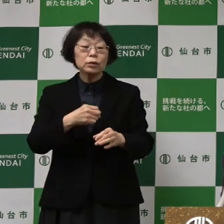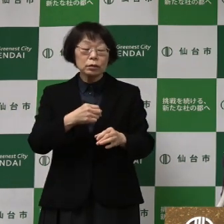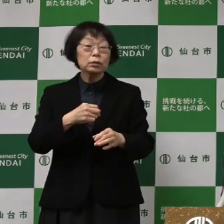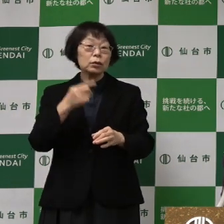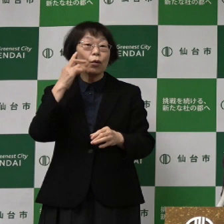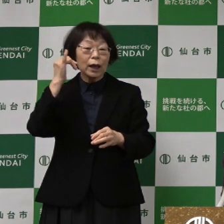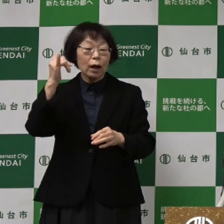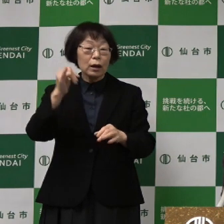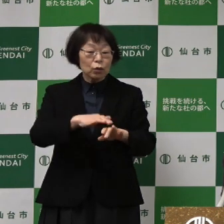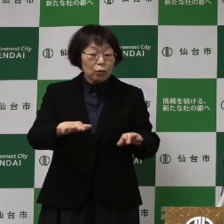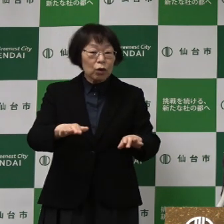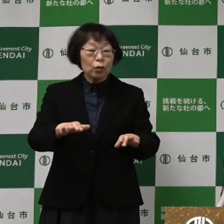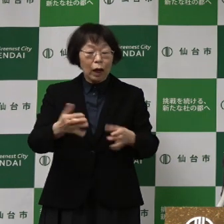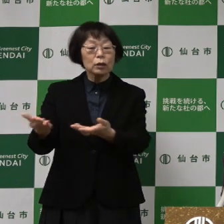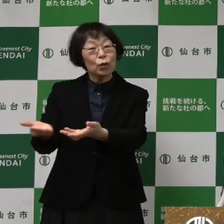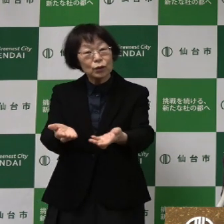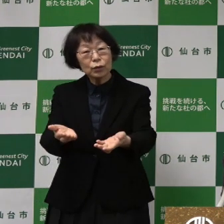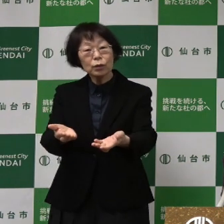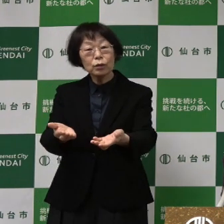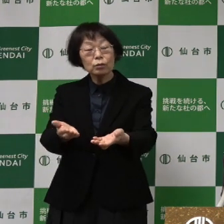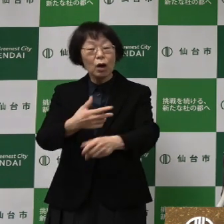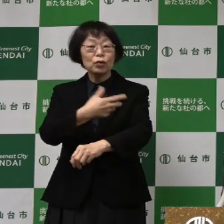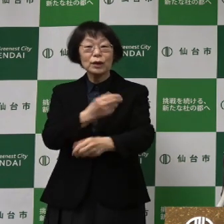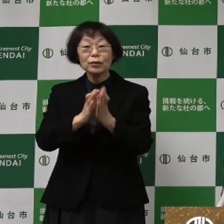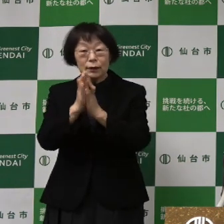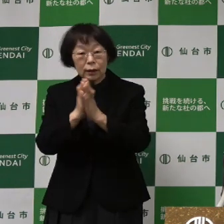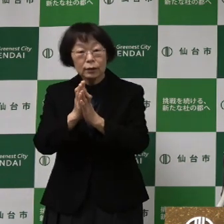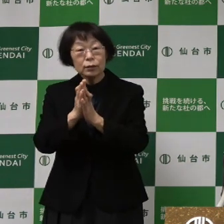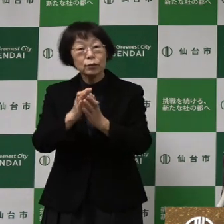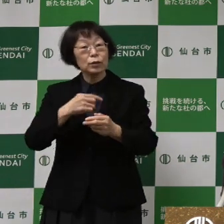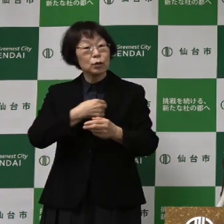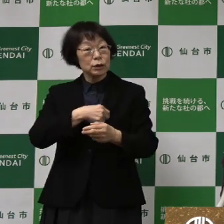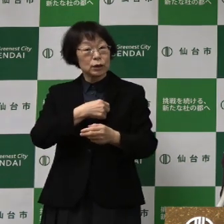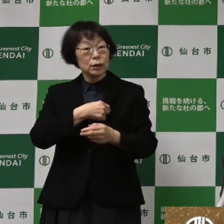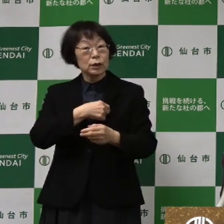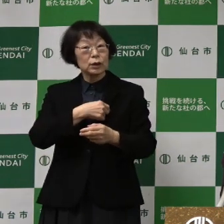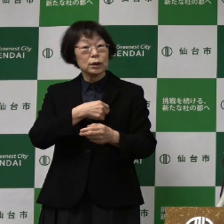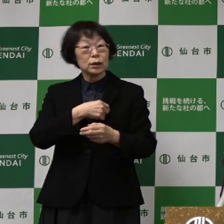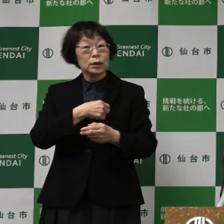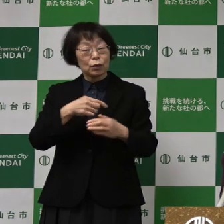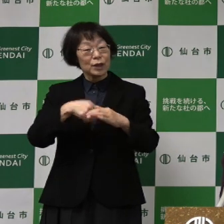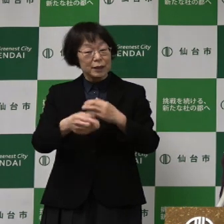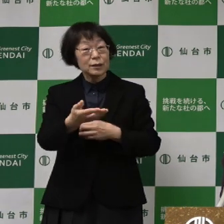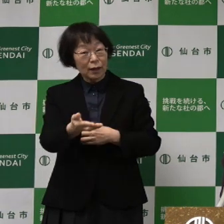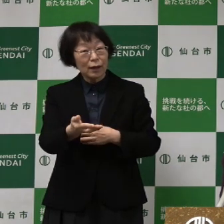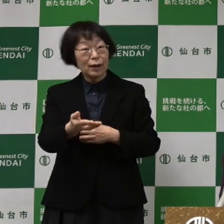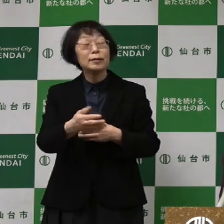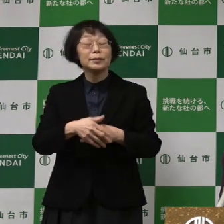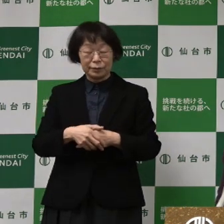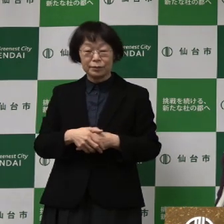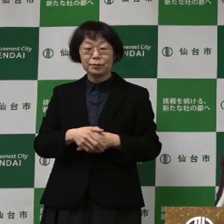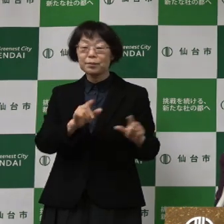方がいらっしゃればどんどん打ってほしいというようなご意見でした。 今ご指摘の通